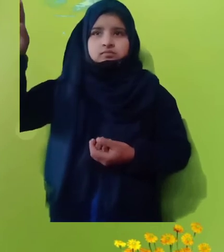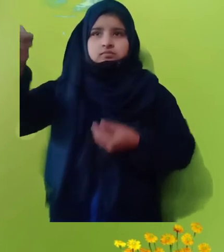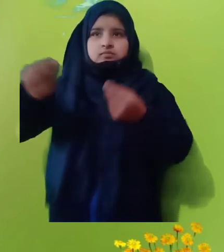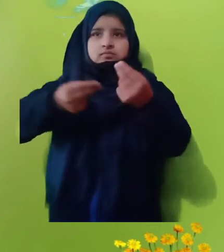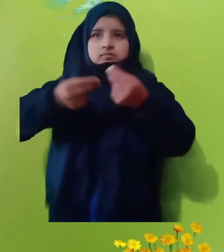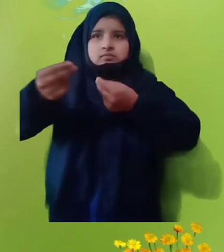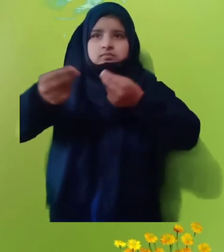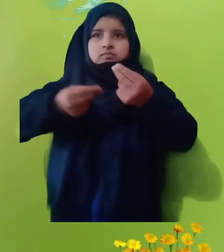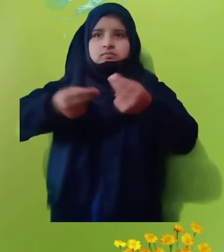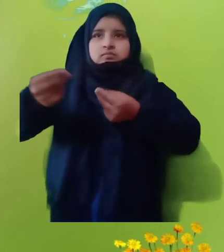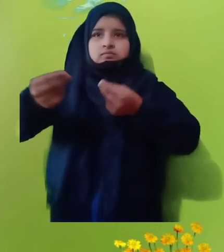अलूम